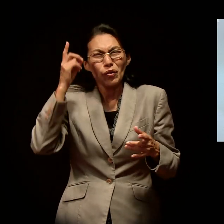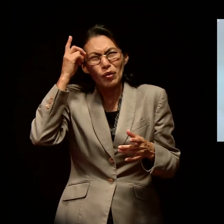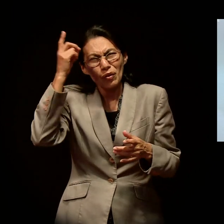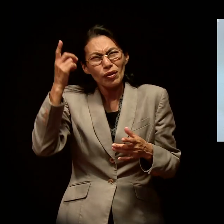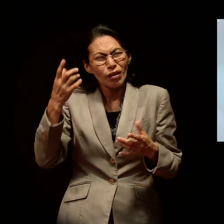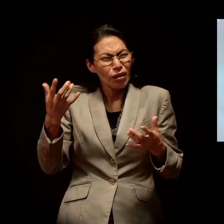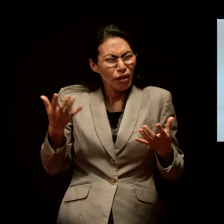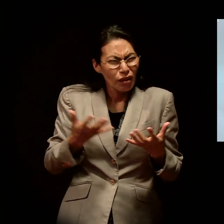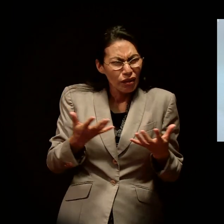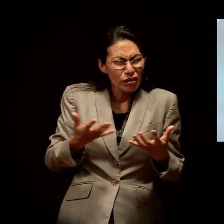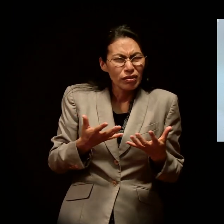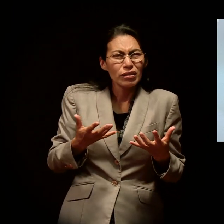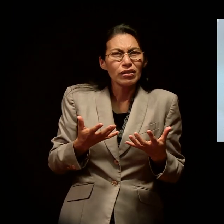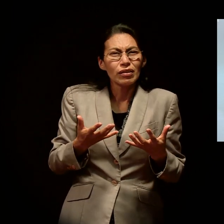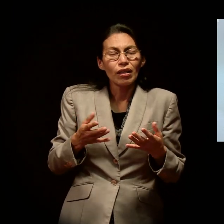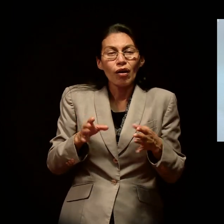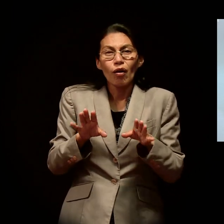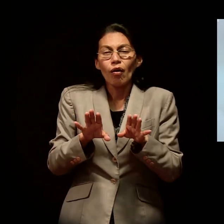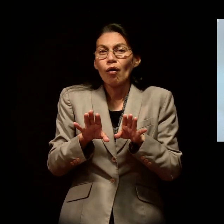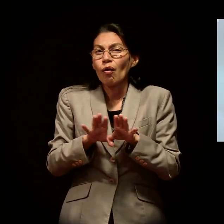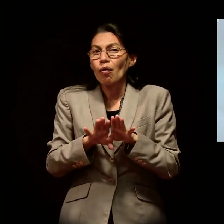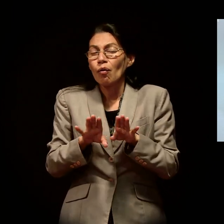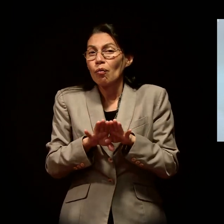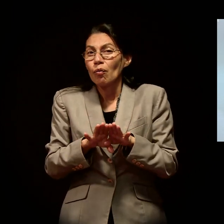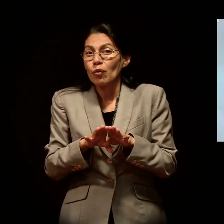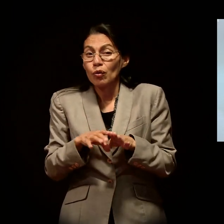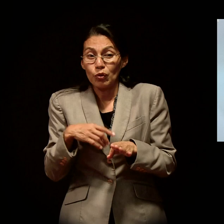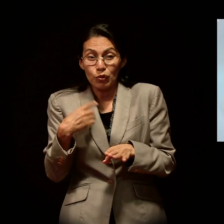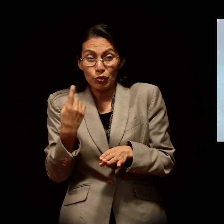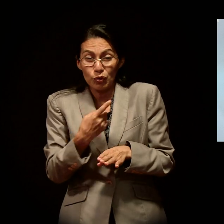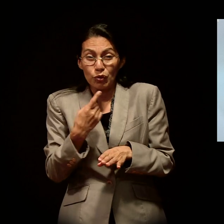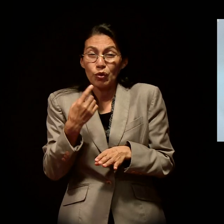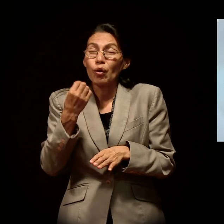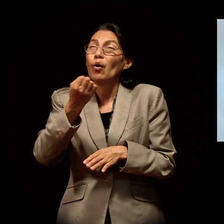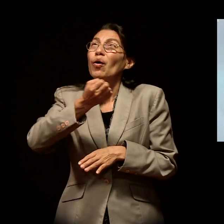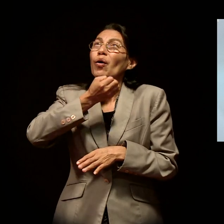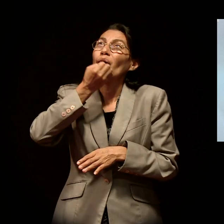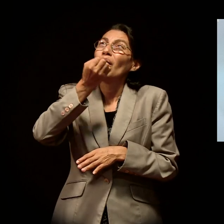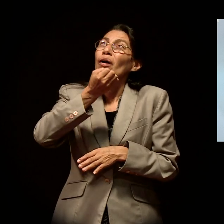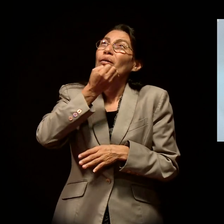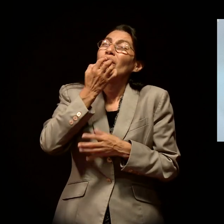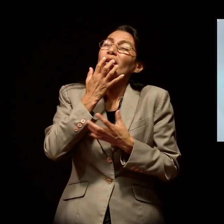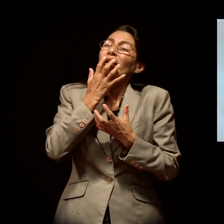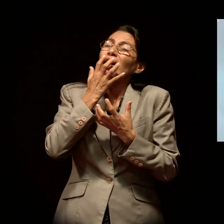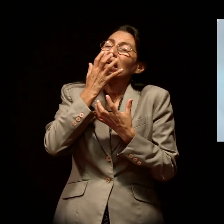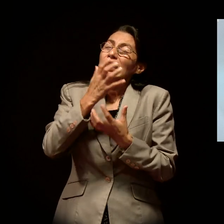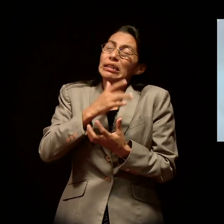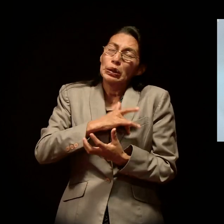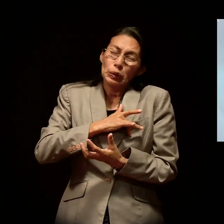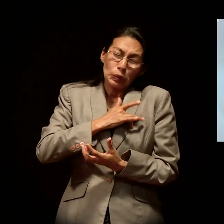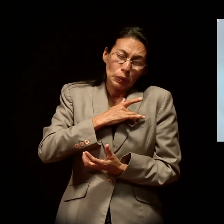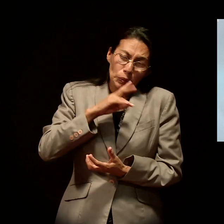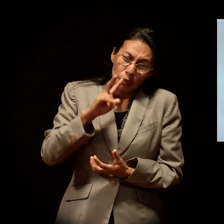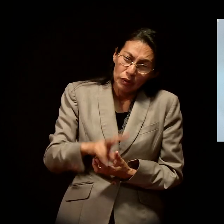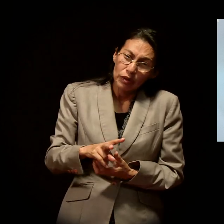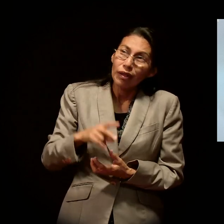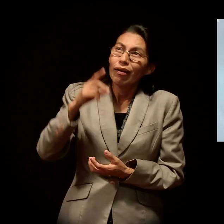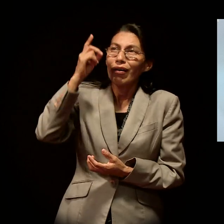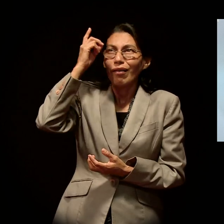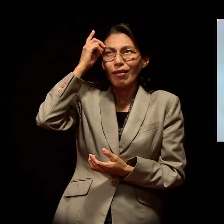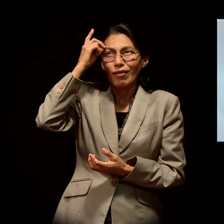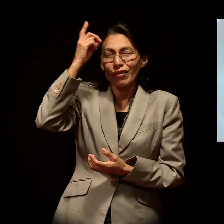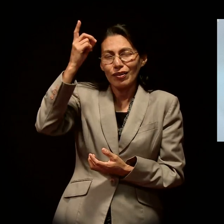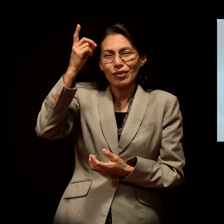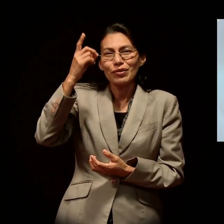escuchado como Dios actúa cuando en verdad de todo corazón vamos a él y bueno el